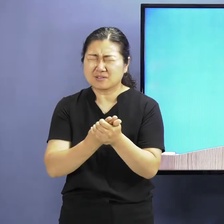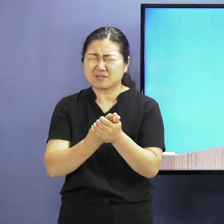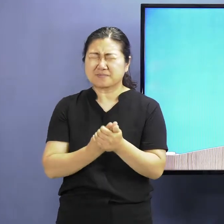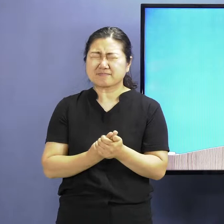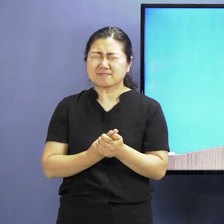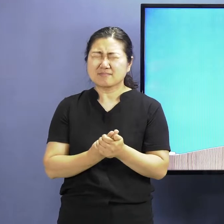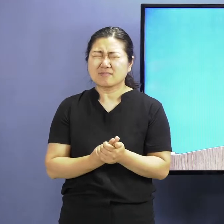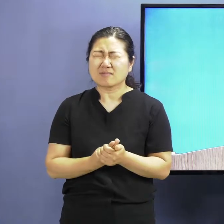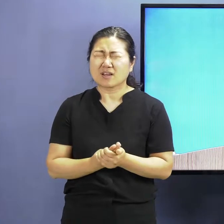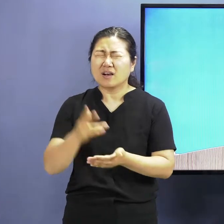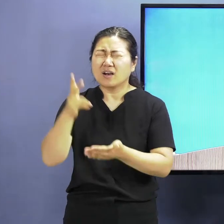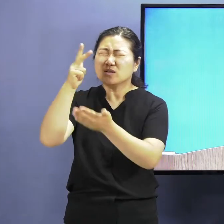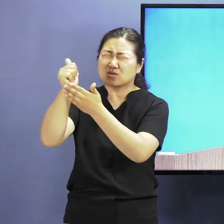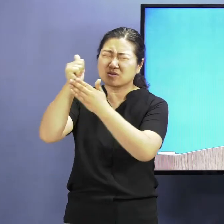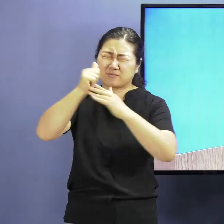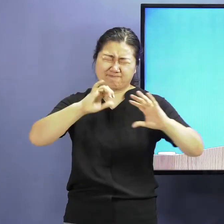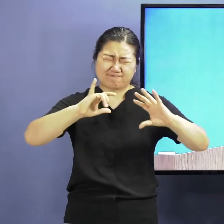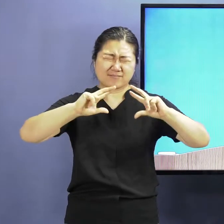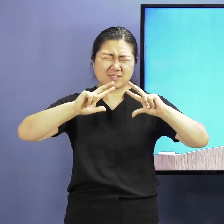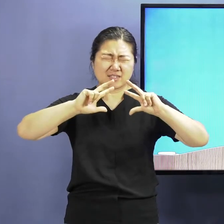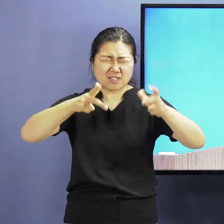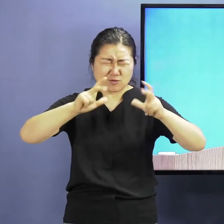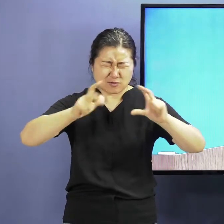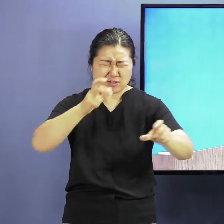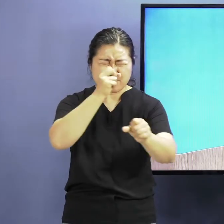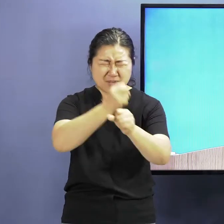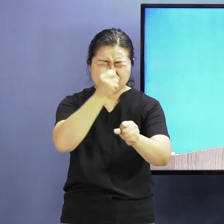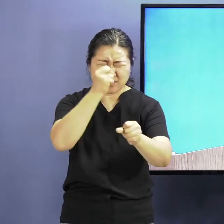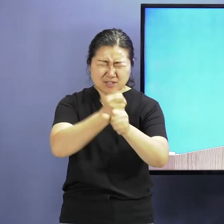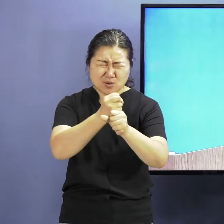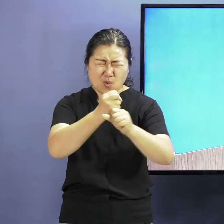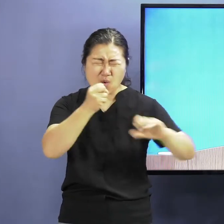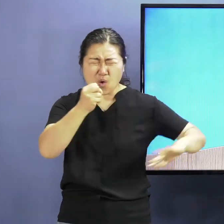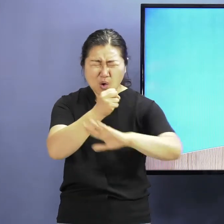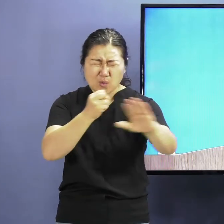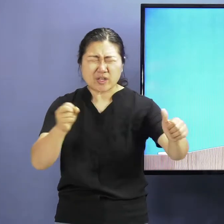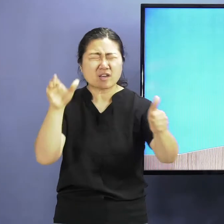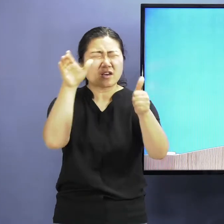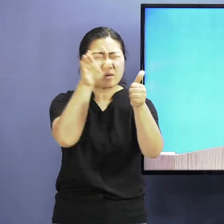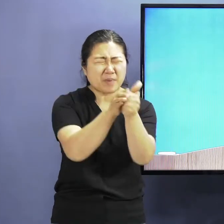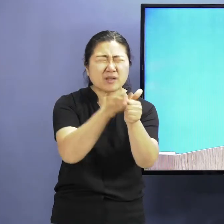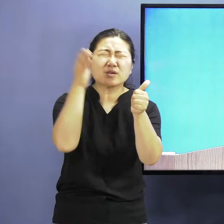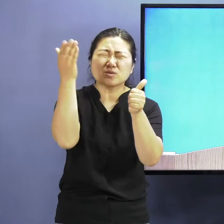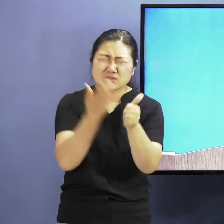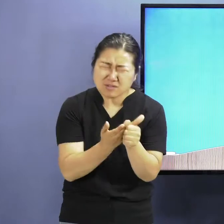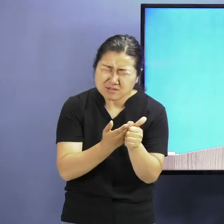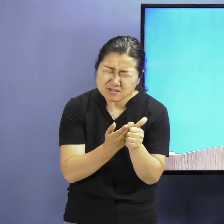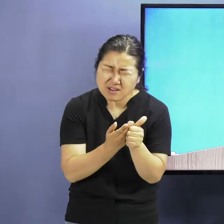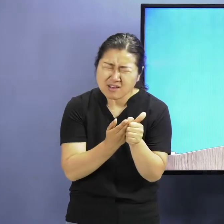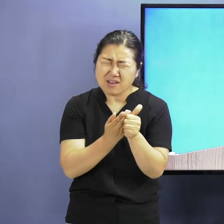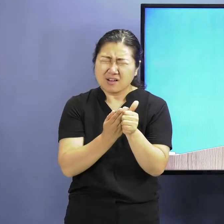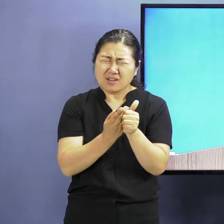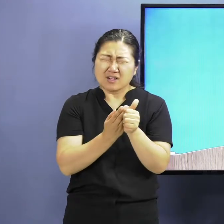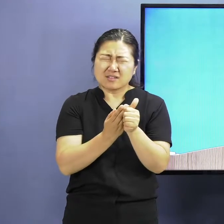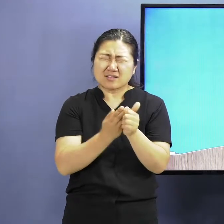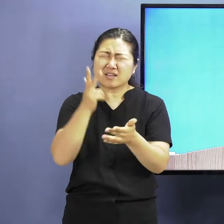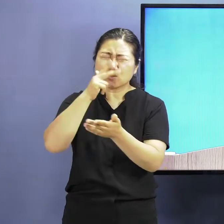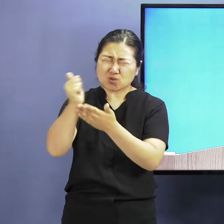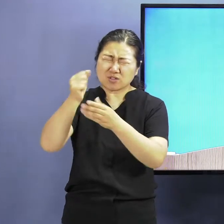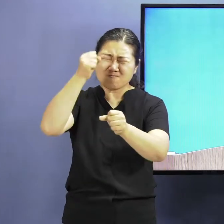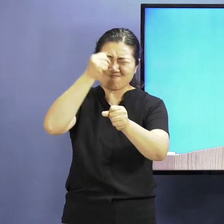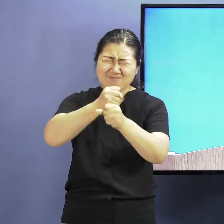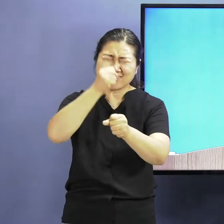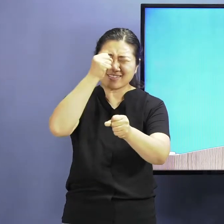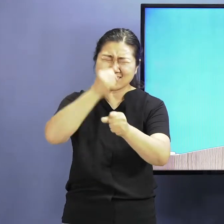맡기셨는데 우리 인간의 욕심과 탐욕으로 창조 질서가 무너져 기후가 변하고 각종 재해와 전염병이